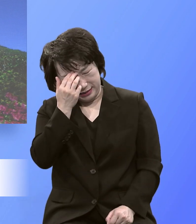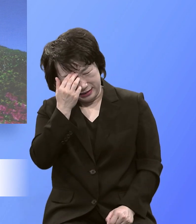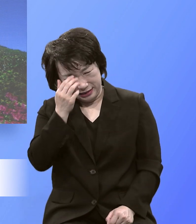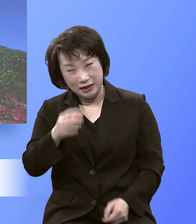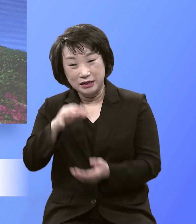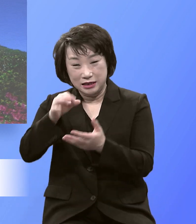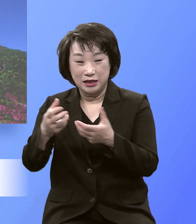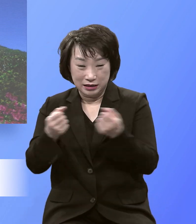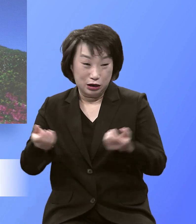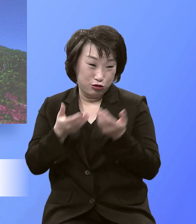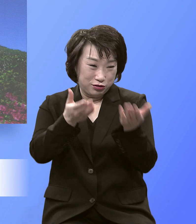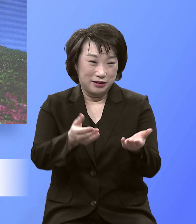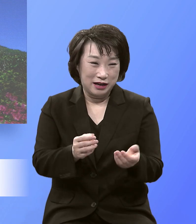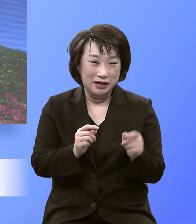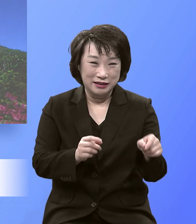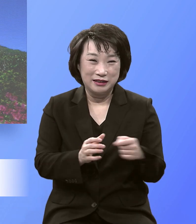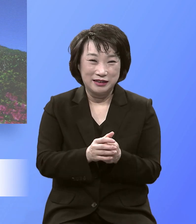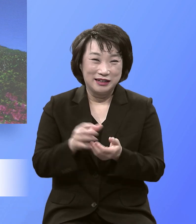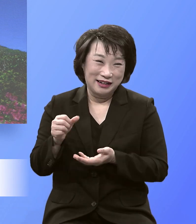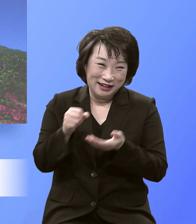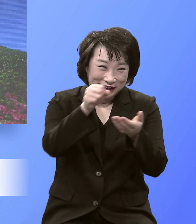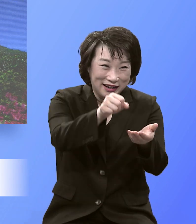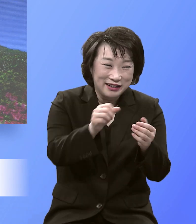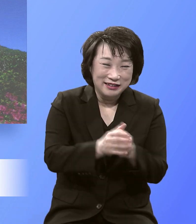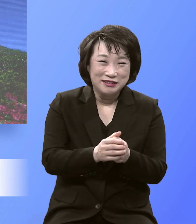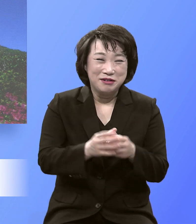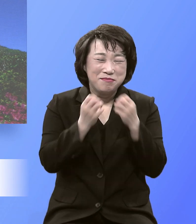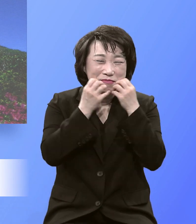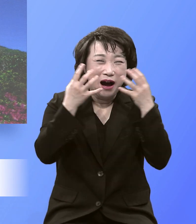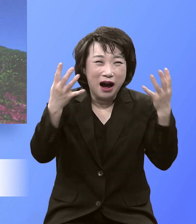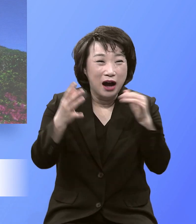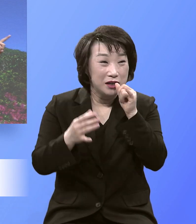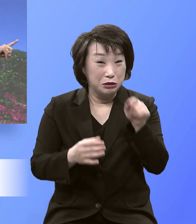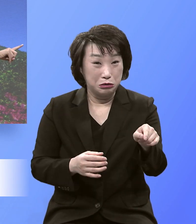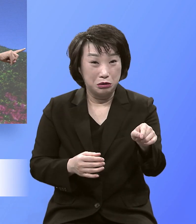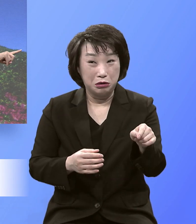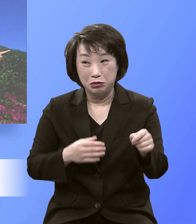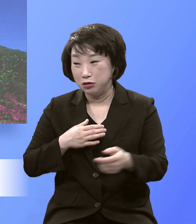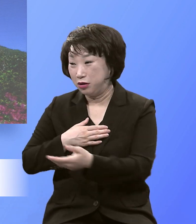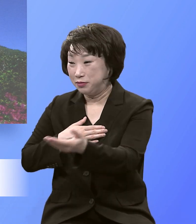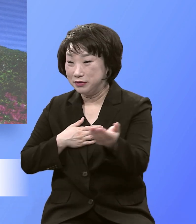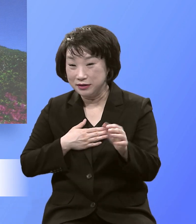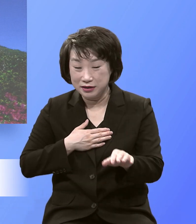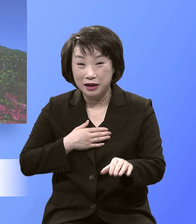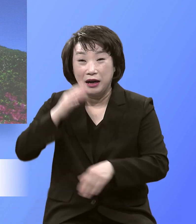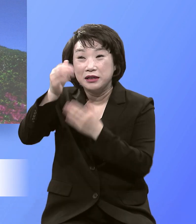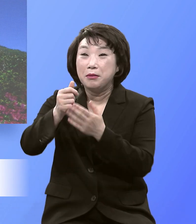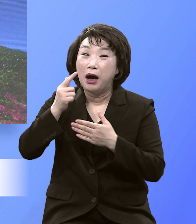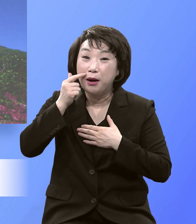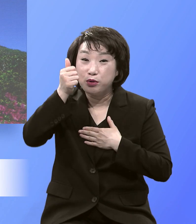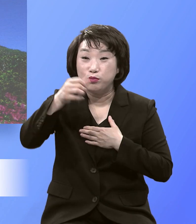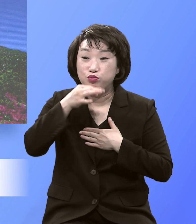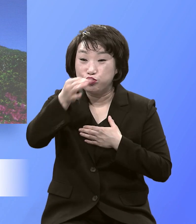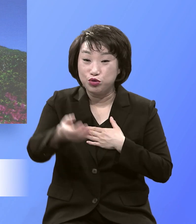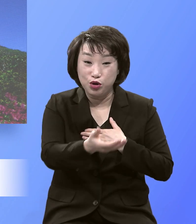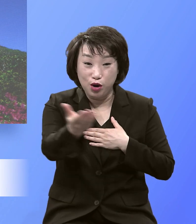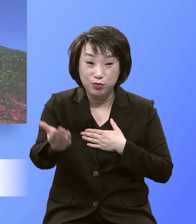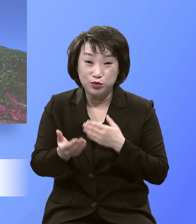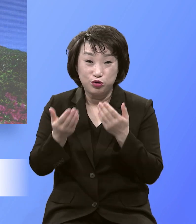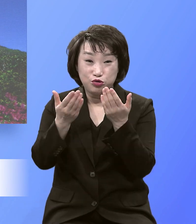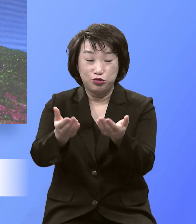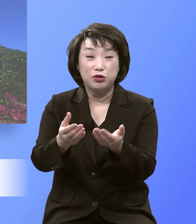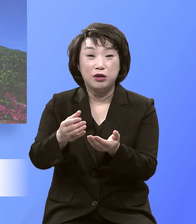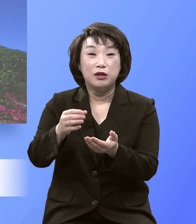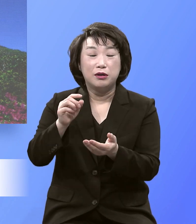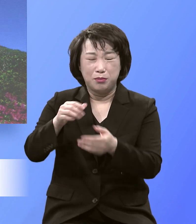화랑방탕하고 다 그렇게 낭비하잖아요. 여러분에게 하나님을 아버지라고 부르는 자에게 주신